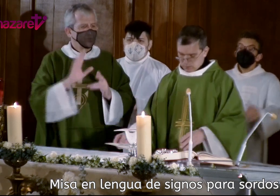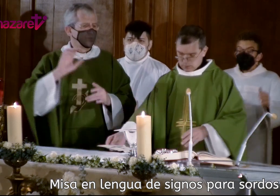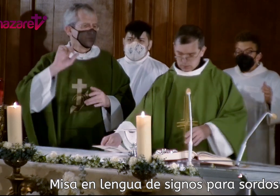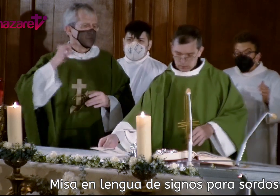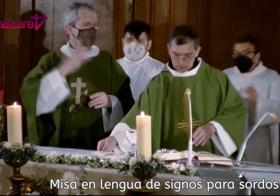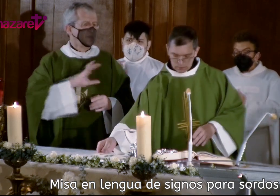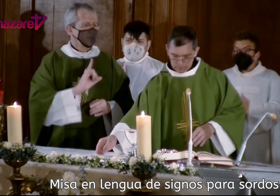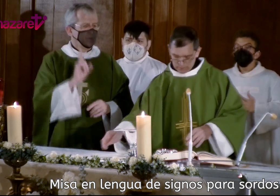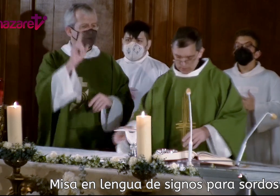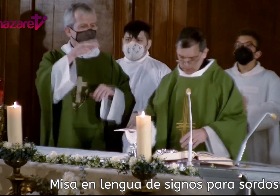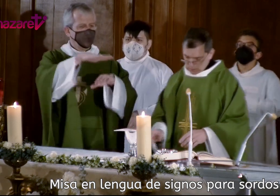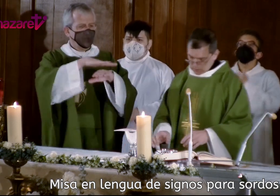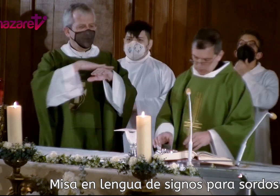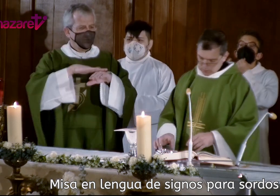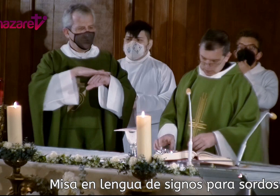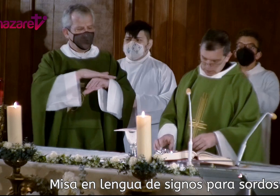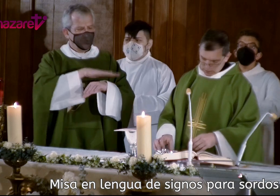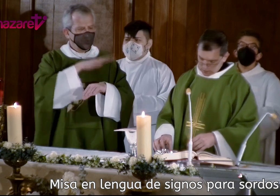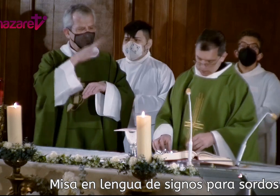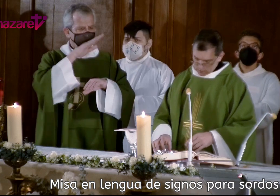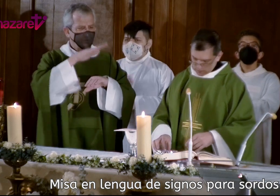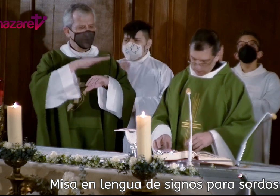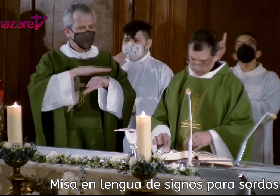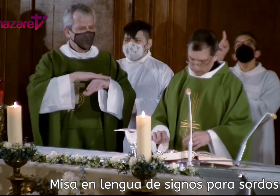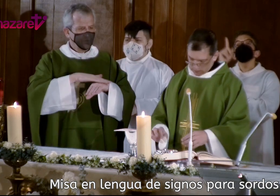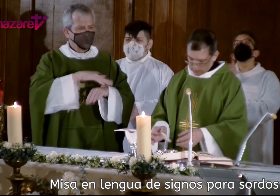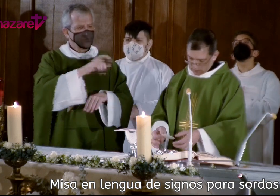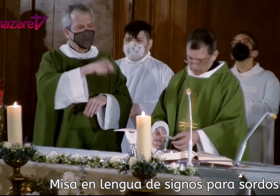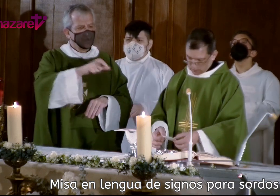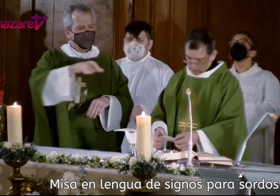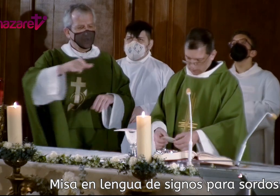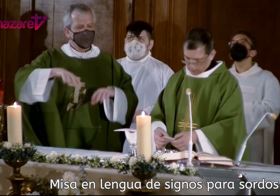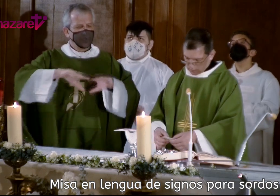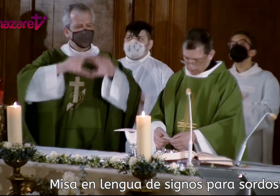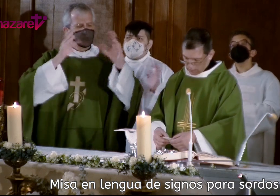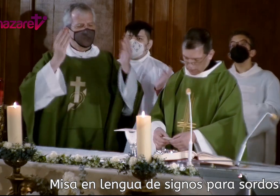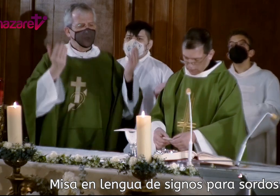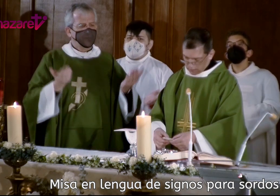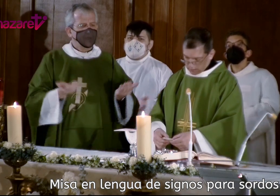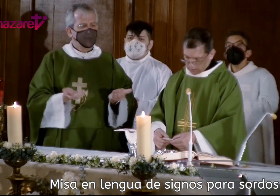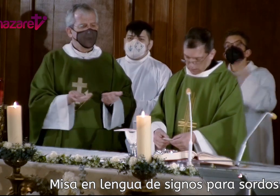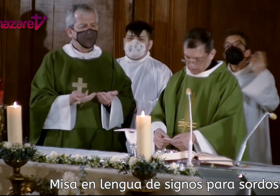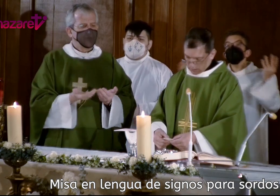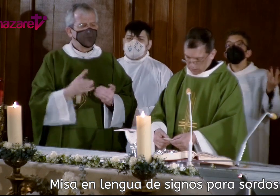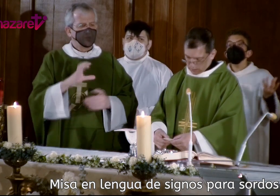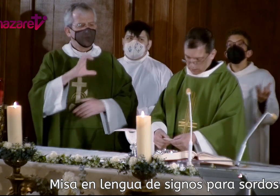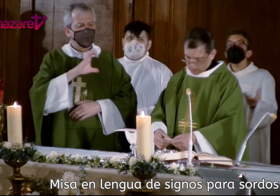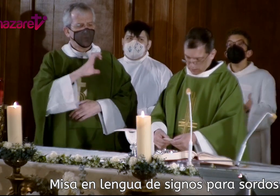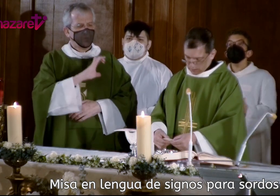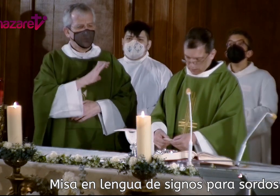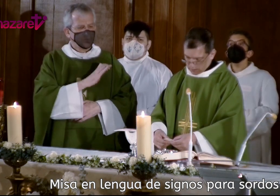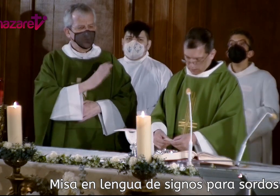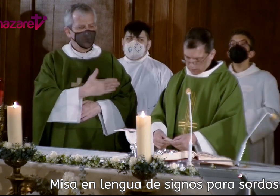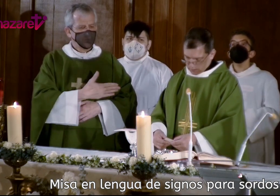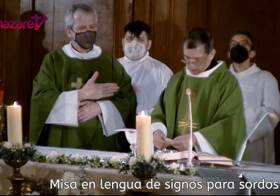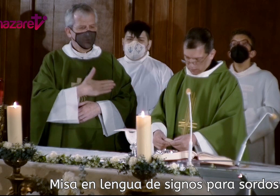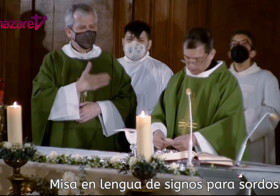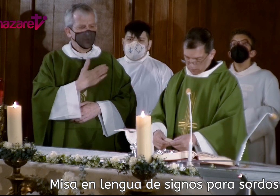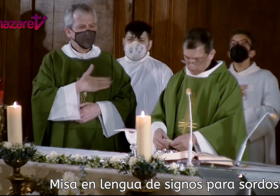nosotros. Cordero de Dios, que quitas el pecado del mundo,